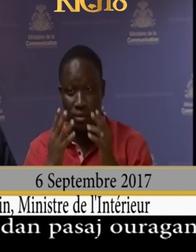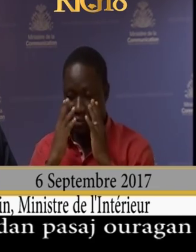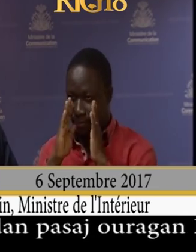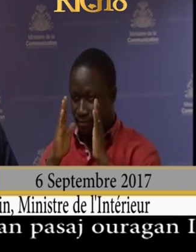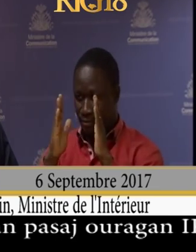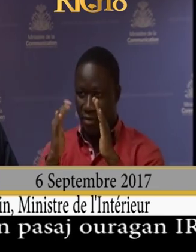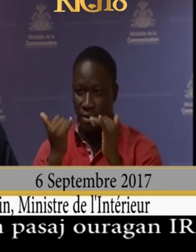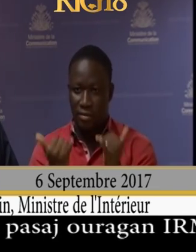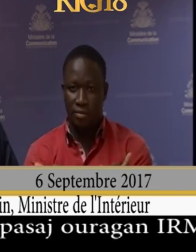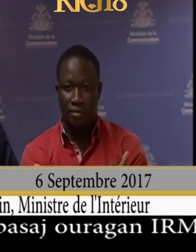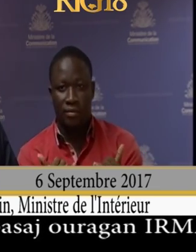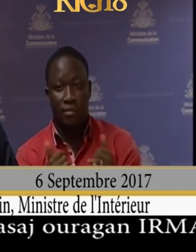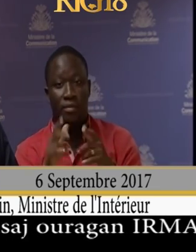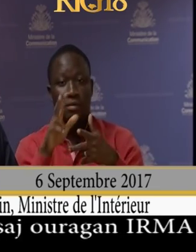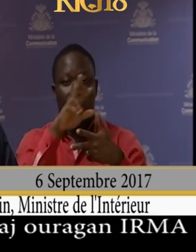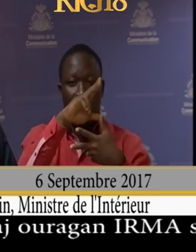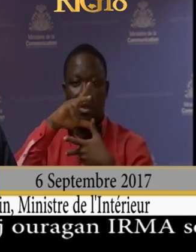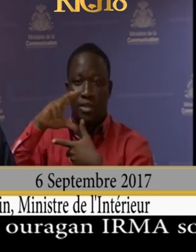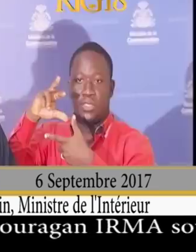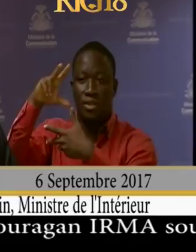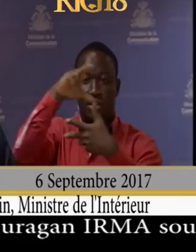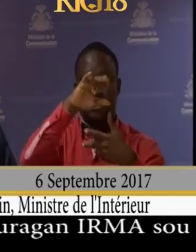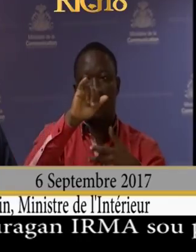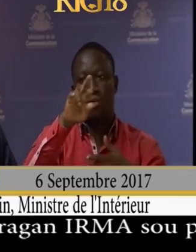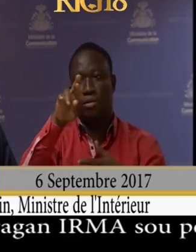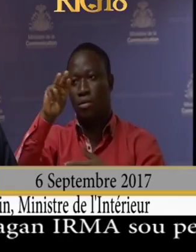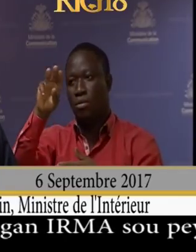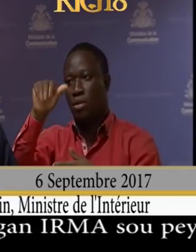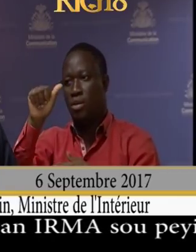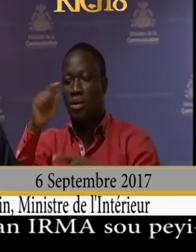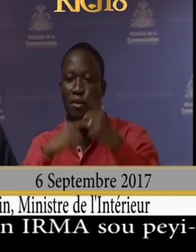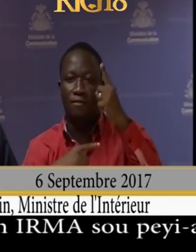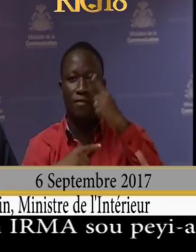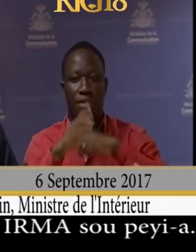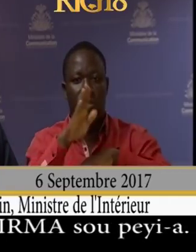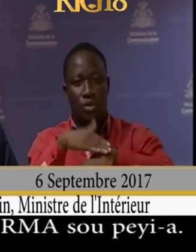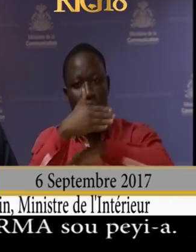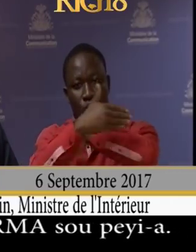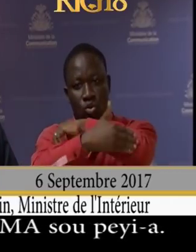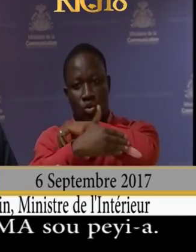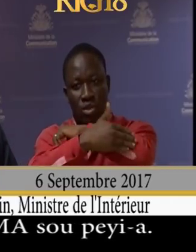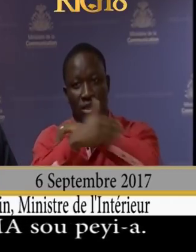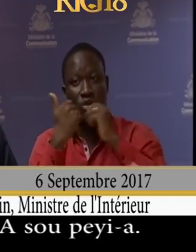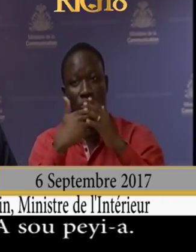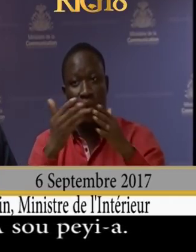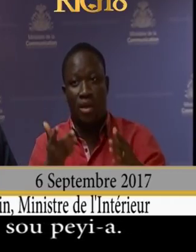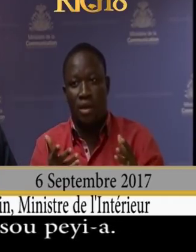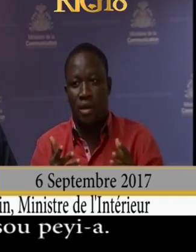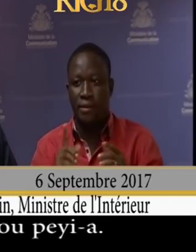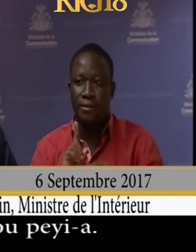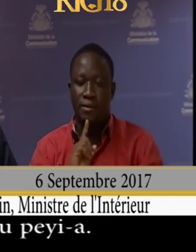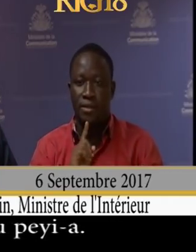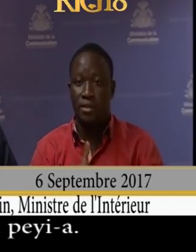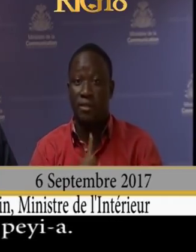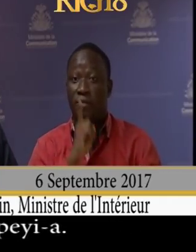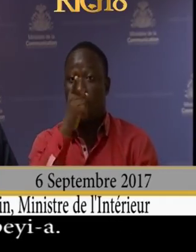gadem que cyclone Irma cap vin sous pays a, c'est un bagay très